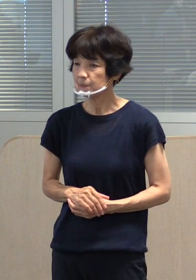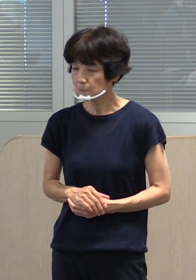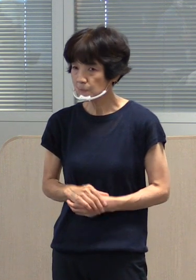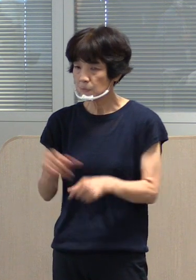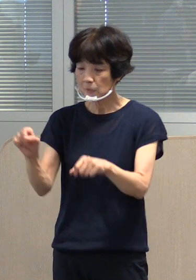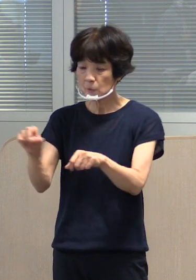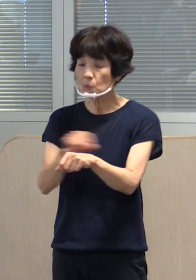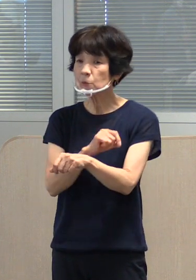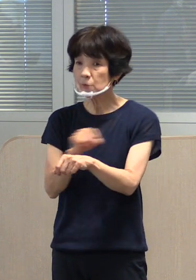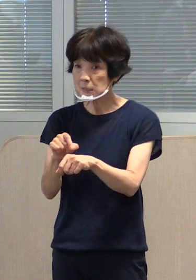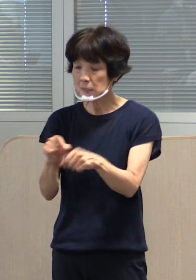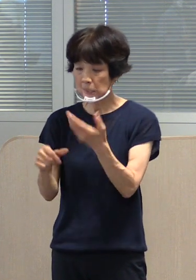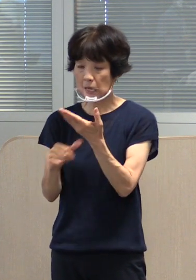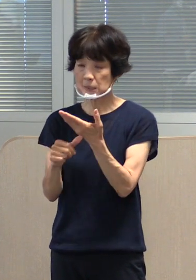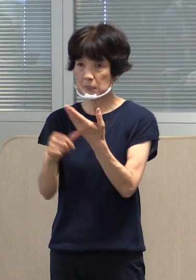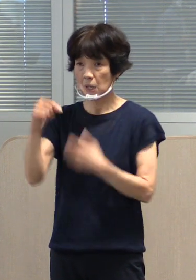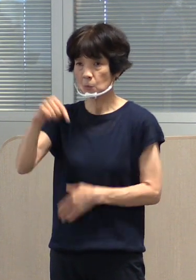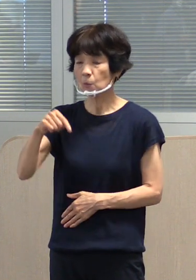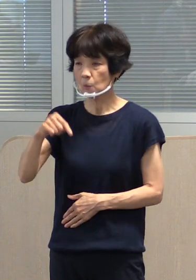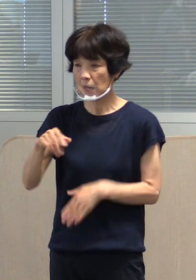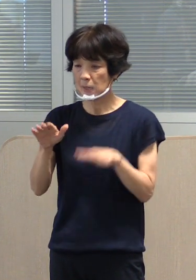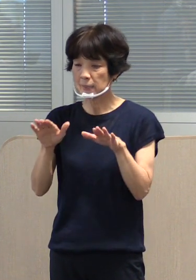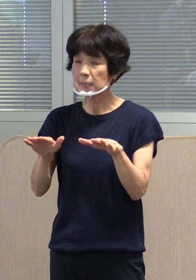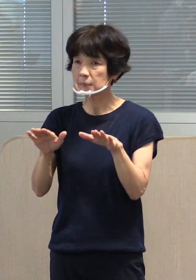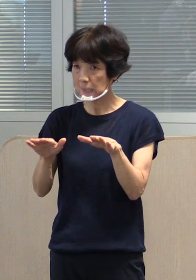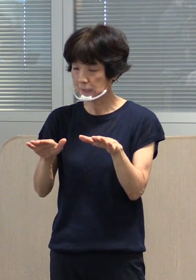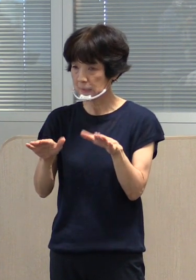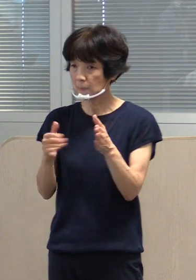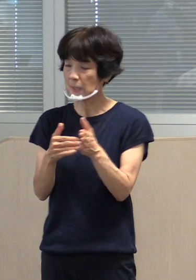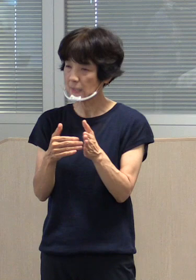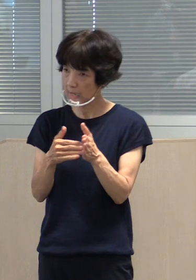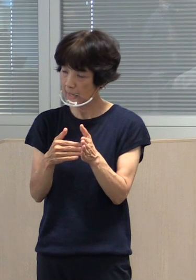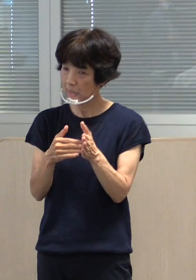特に本県は現在まで、